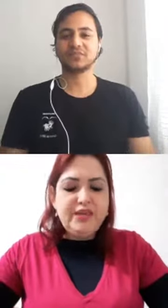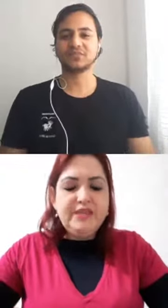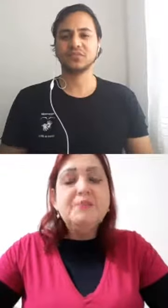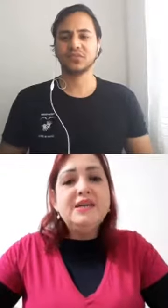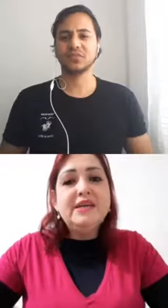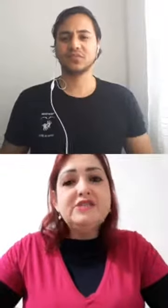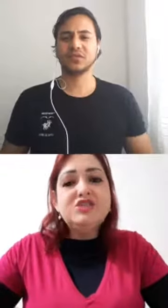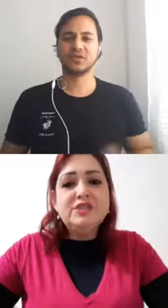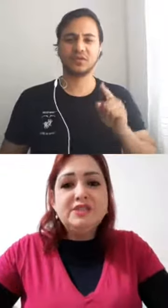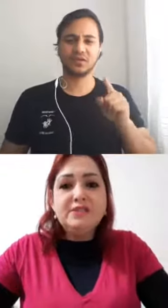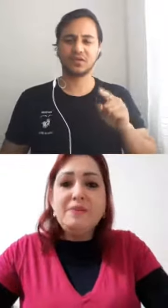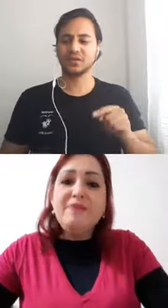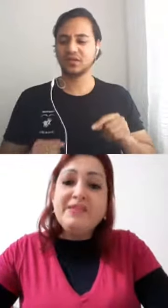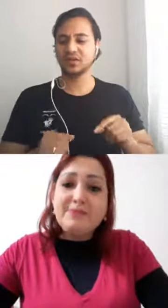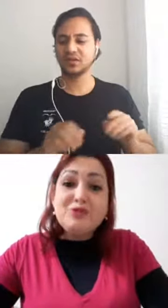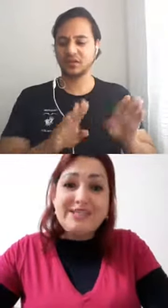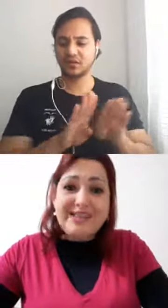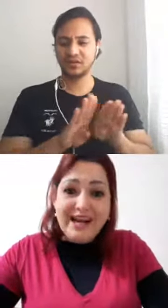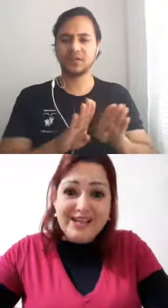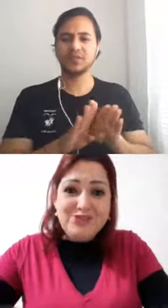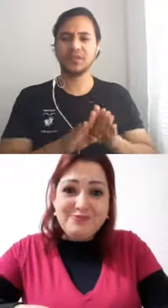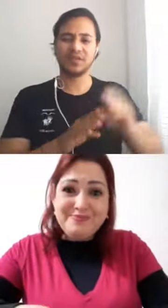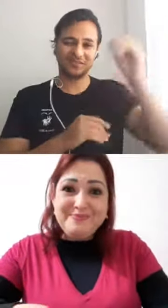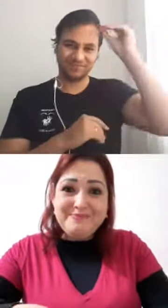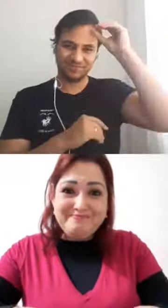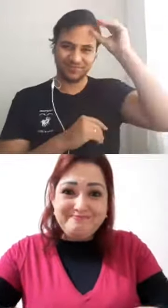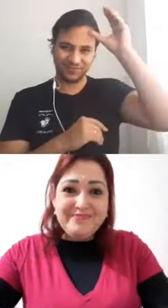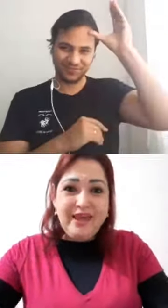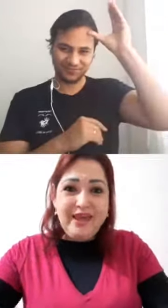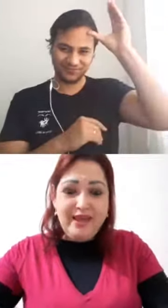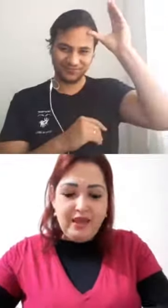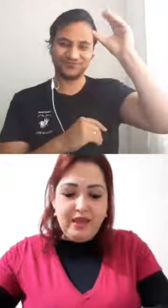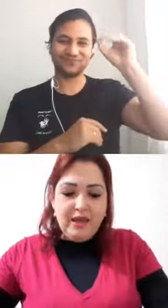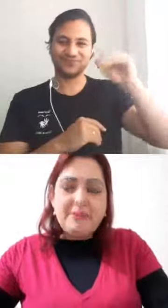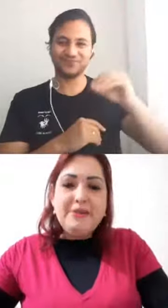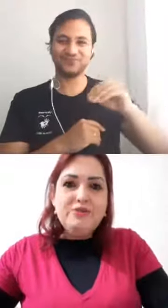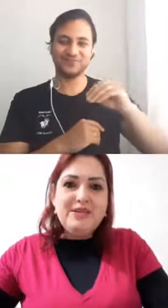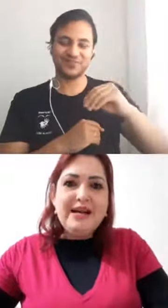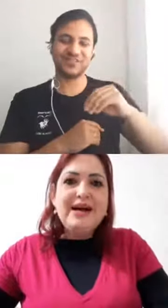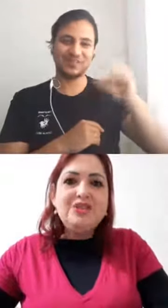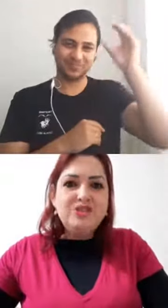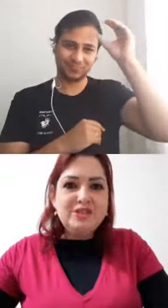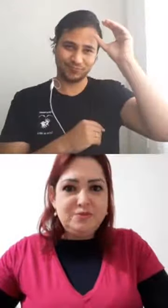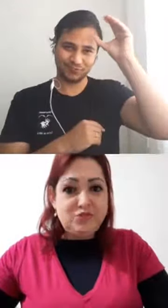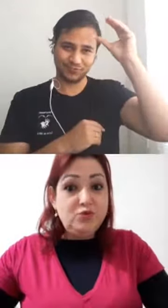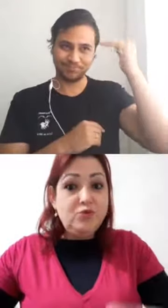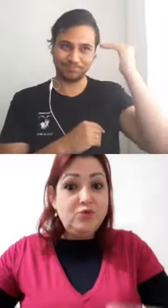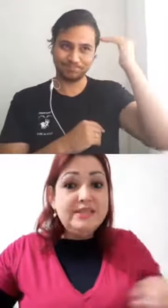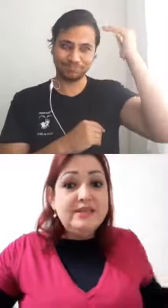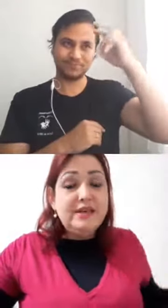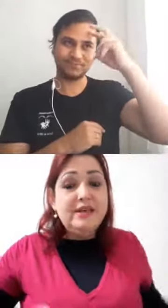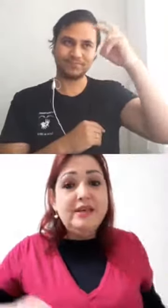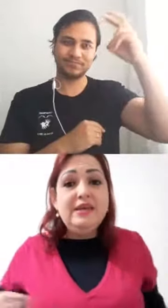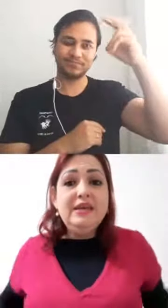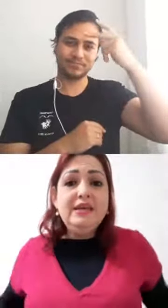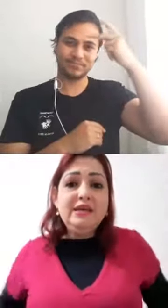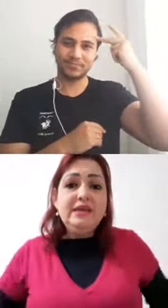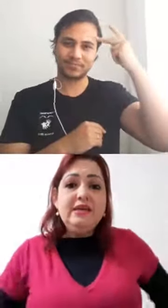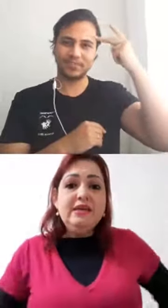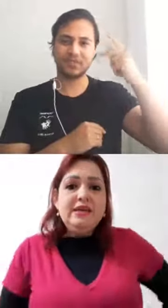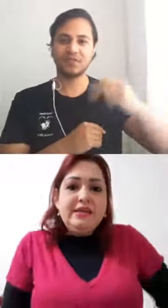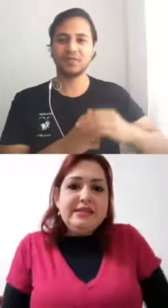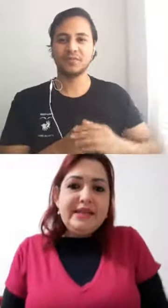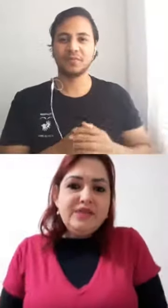isso daí também acho que também vai dar maturidade, né? A maturidade das pessoas